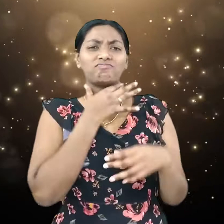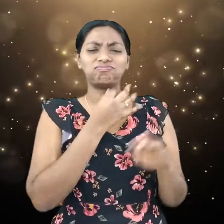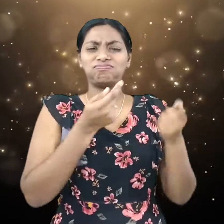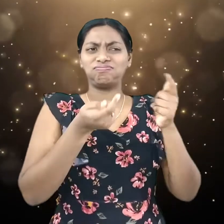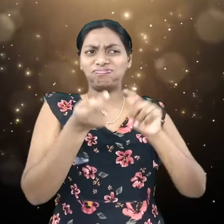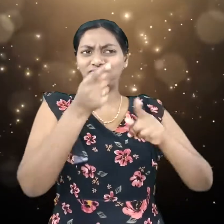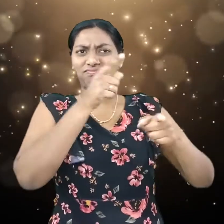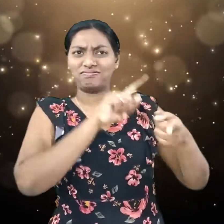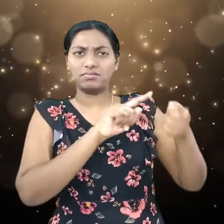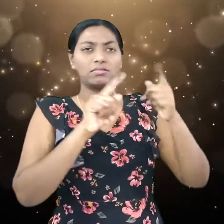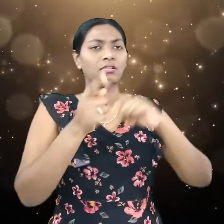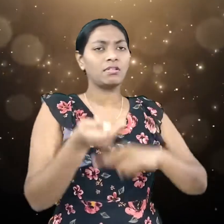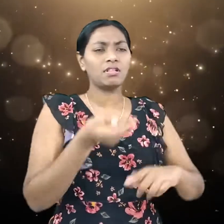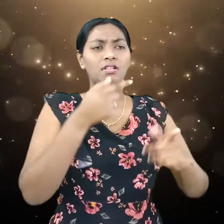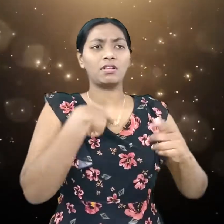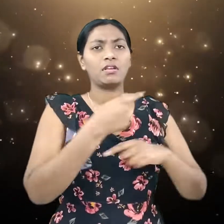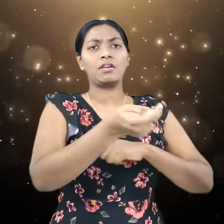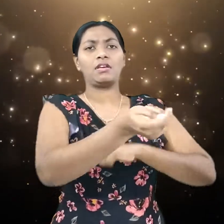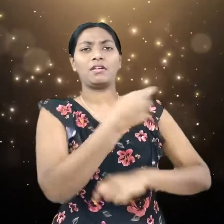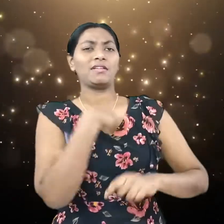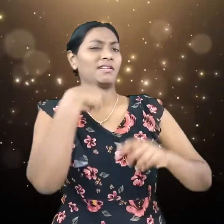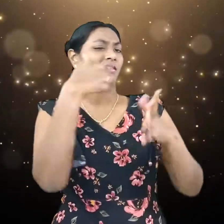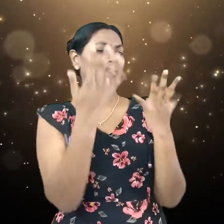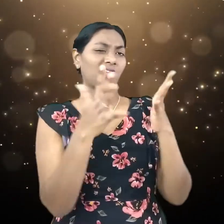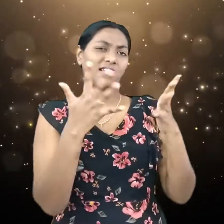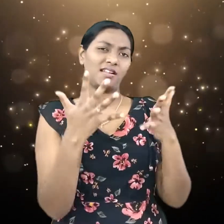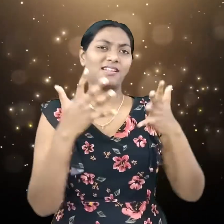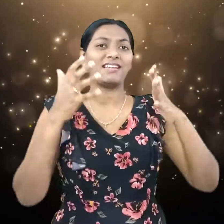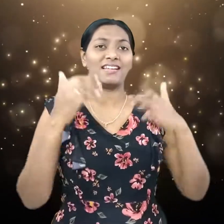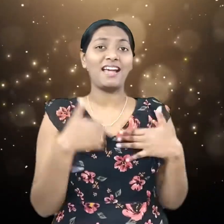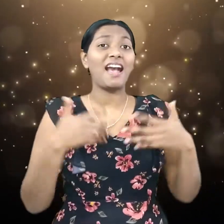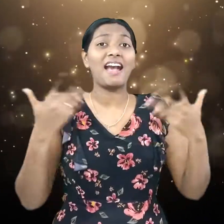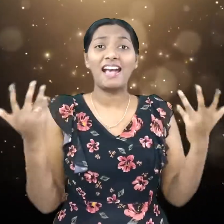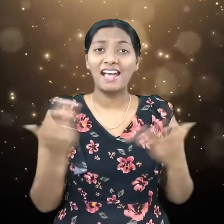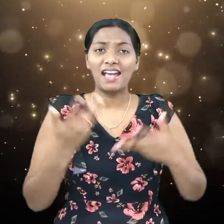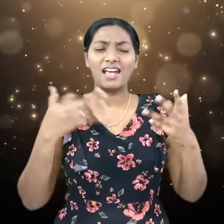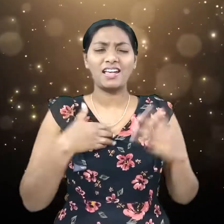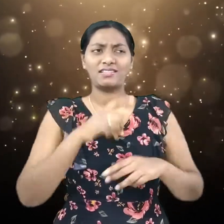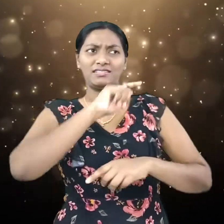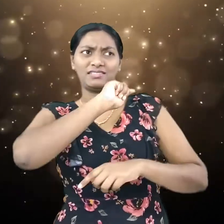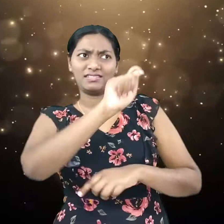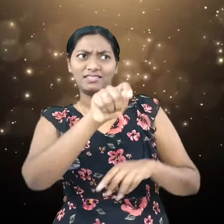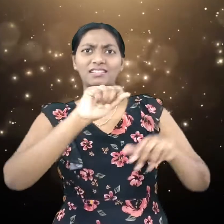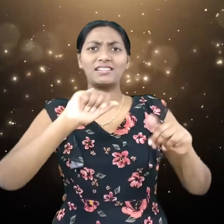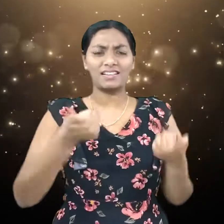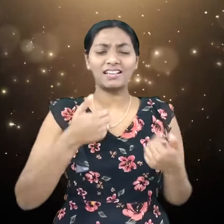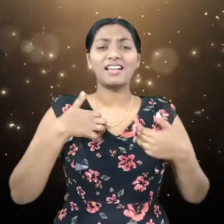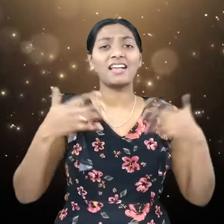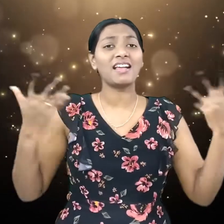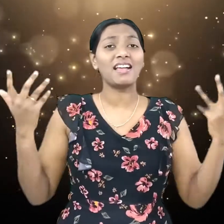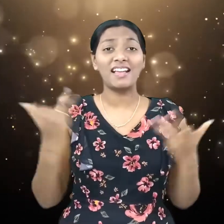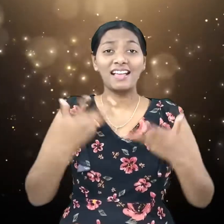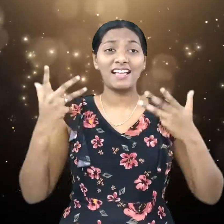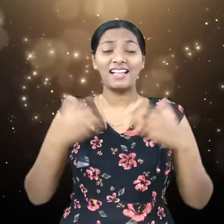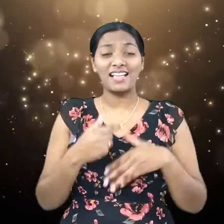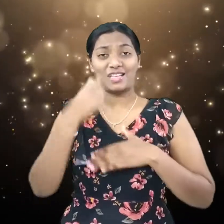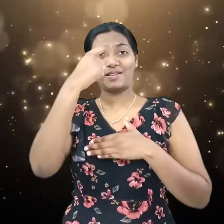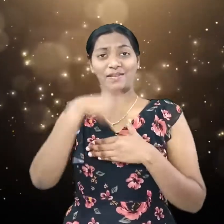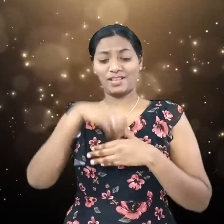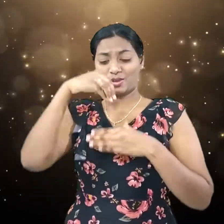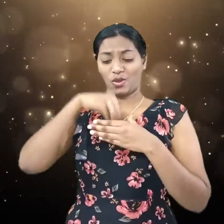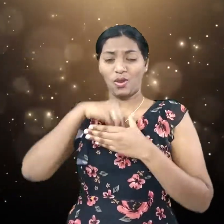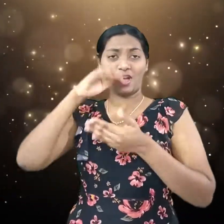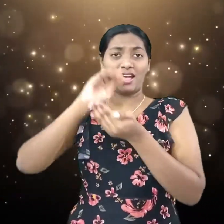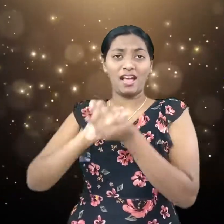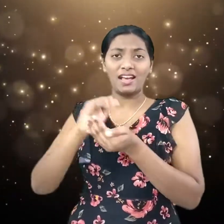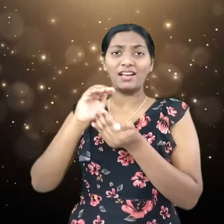मेरे विरोध में बना दिया, कभी समृद्ध ना होगा, मुझ में जो है वो महान है,